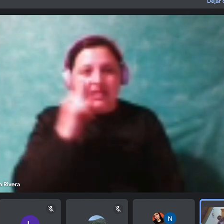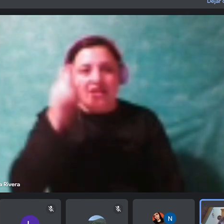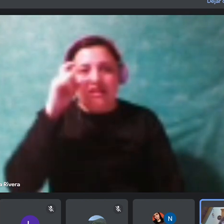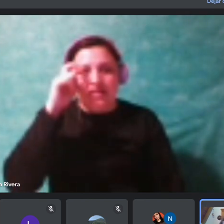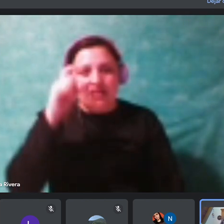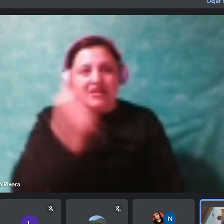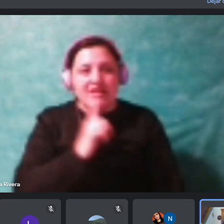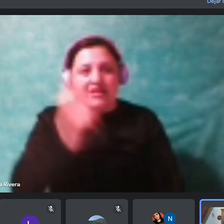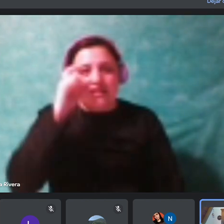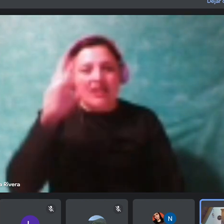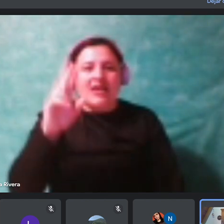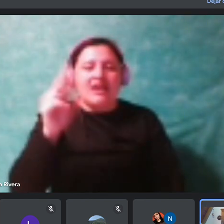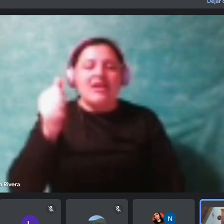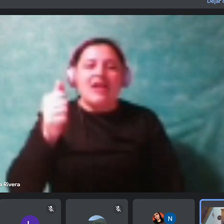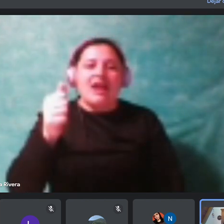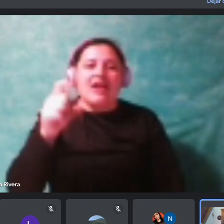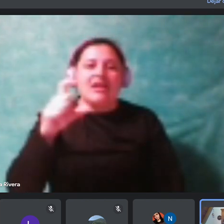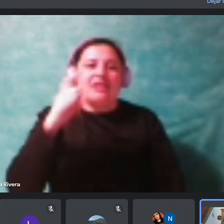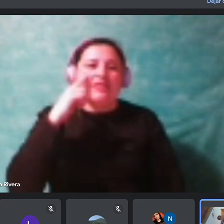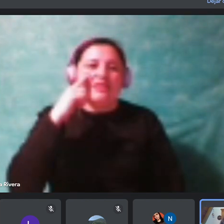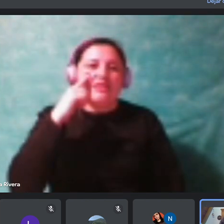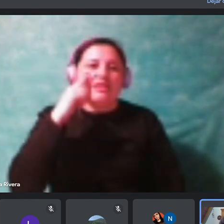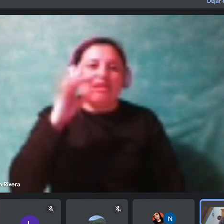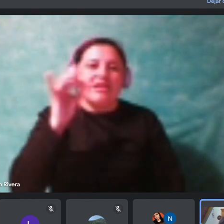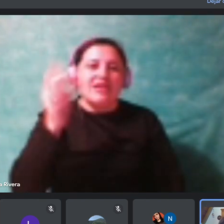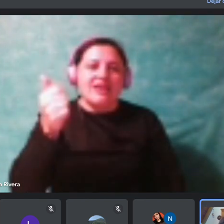Literacidad o alfabetización.